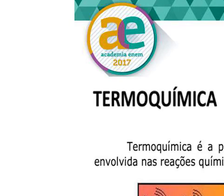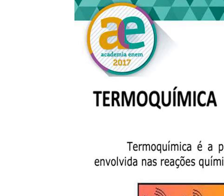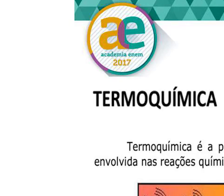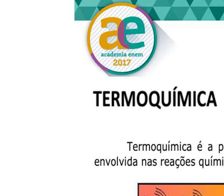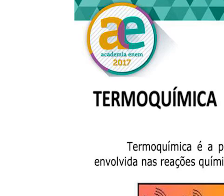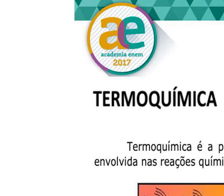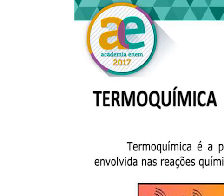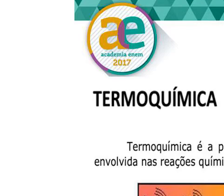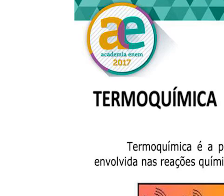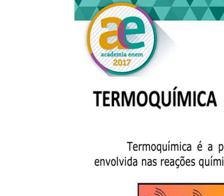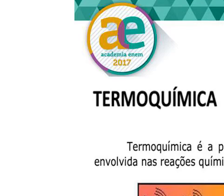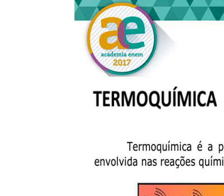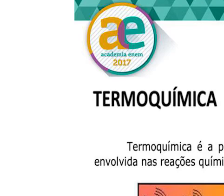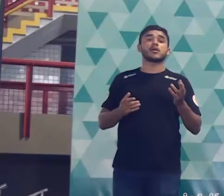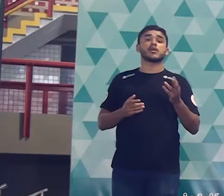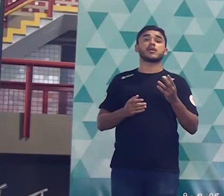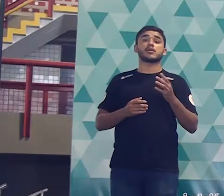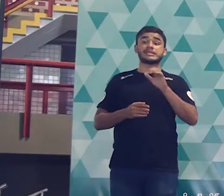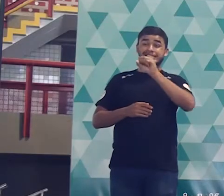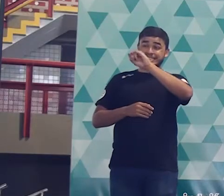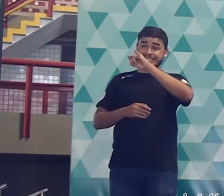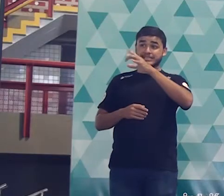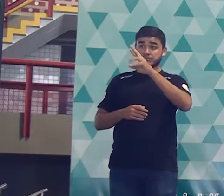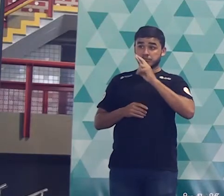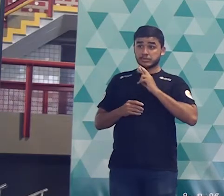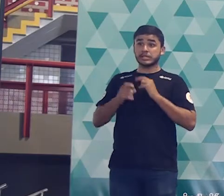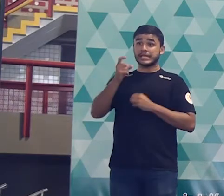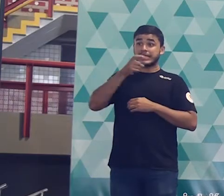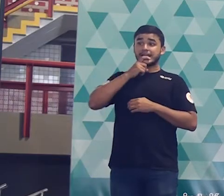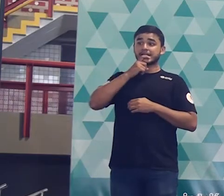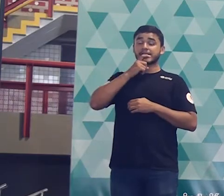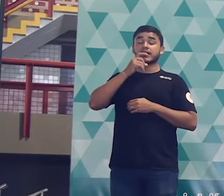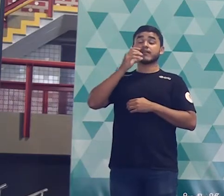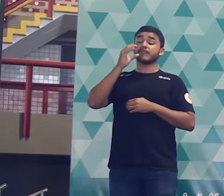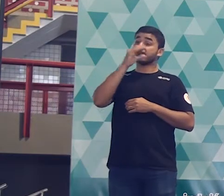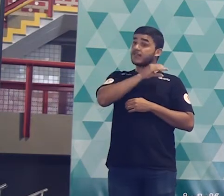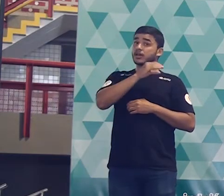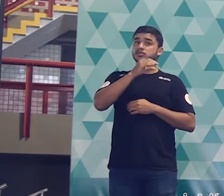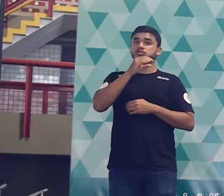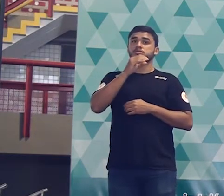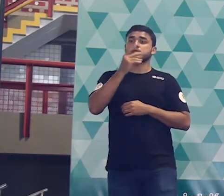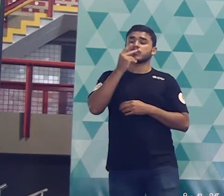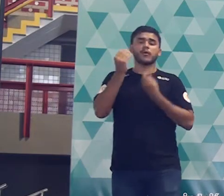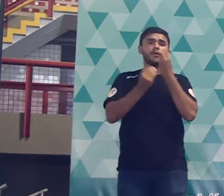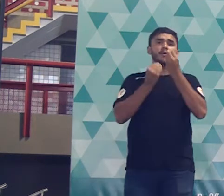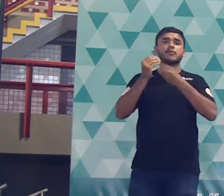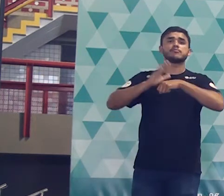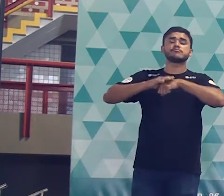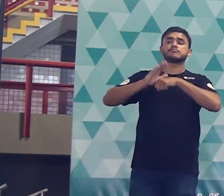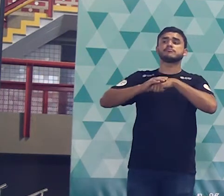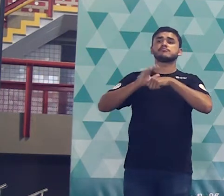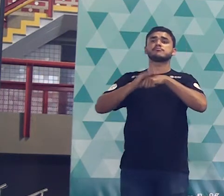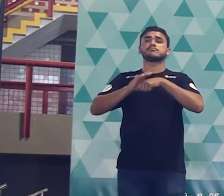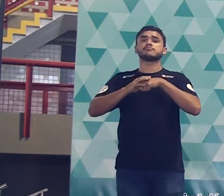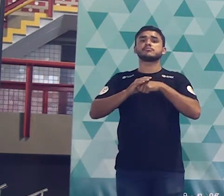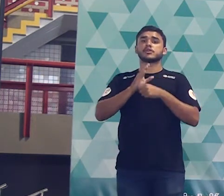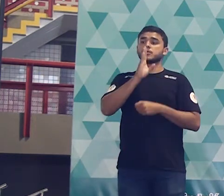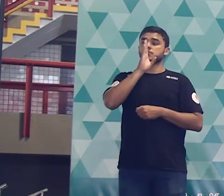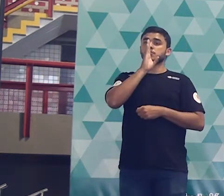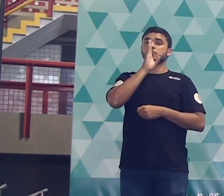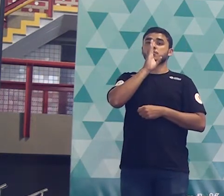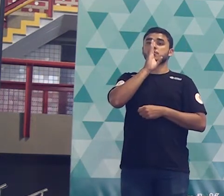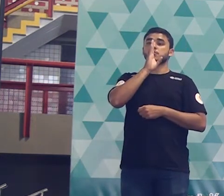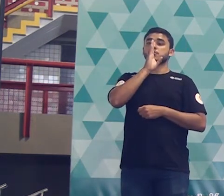frio? Se está quente, como é que a gente faz para tentar reduzir a temperatura? Fica